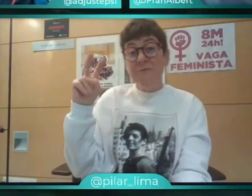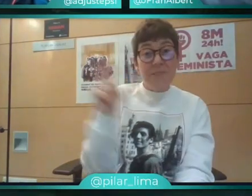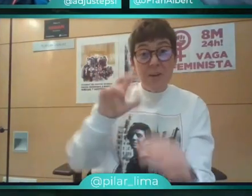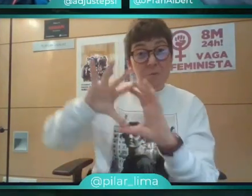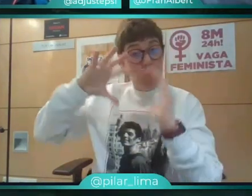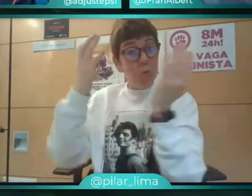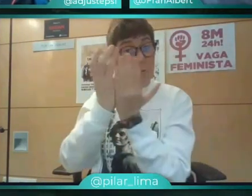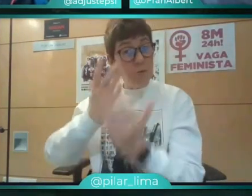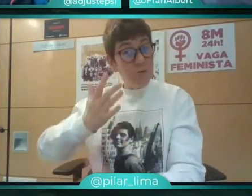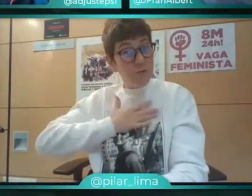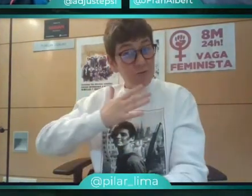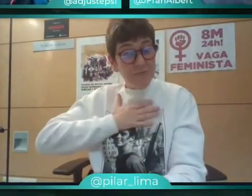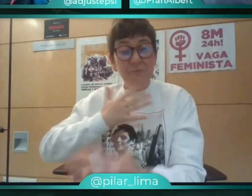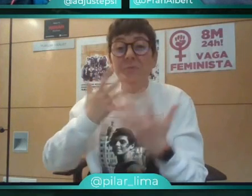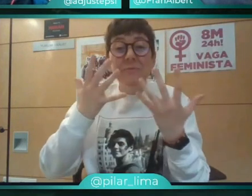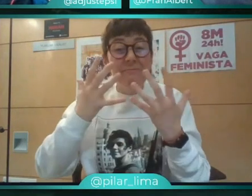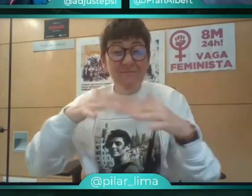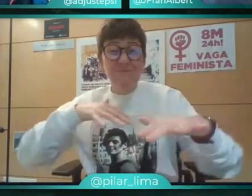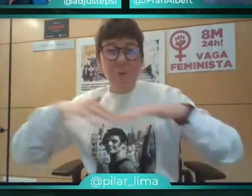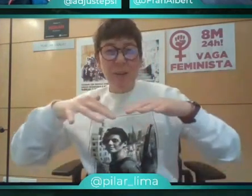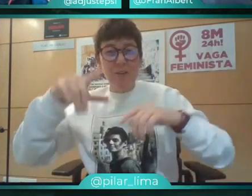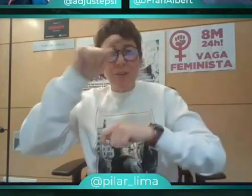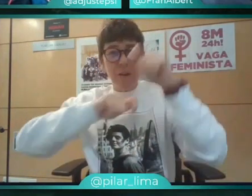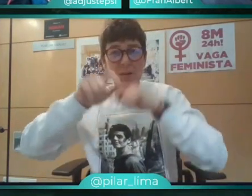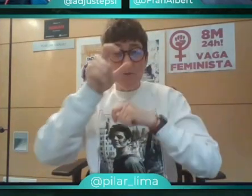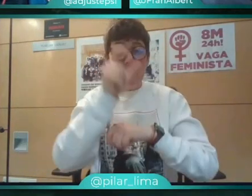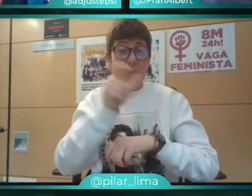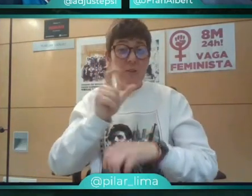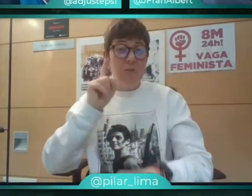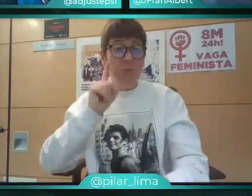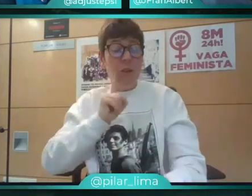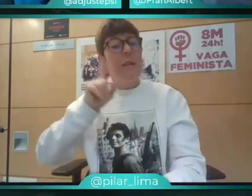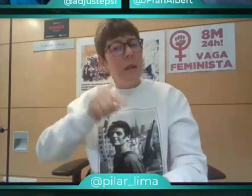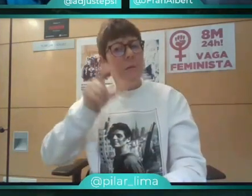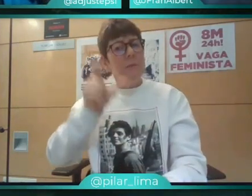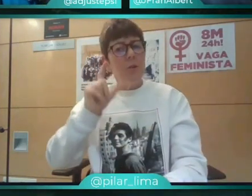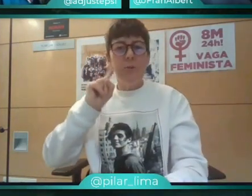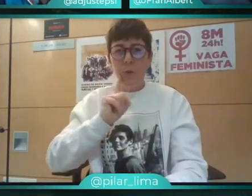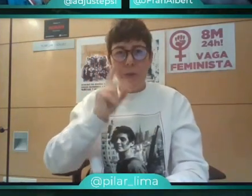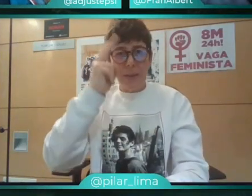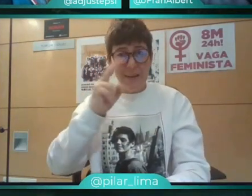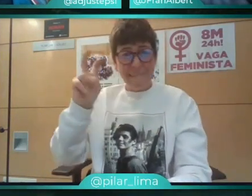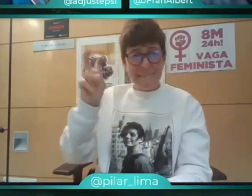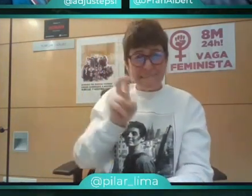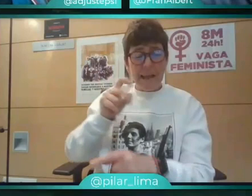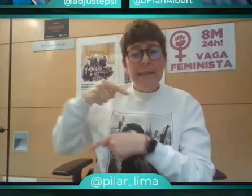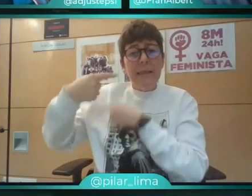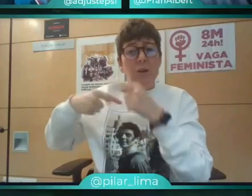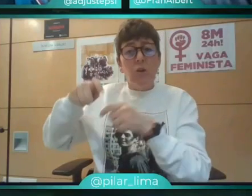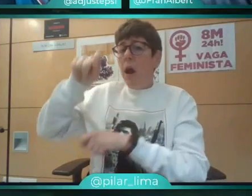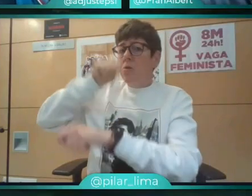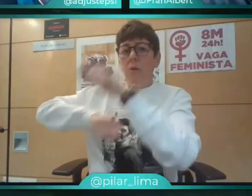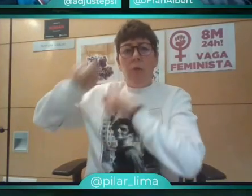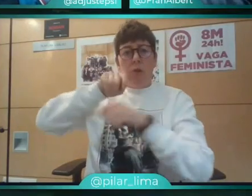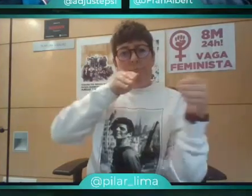Bueno pues yo vengo de mi mundo os cuento del movimiento asociativo el movimiento de personas sordas